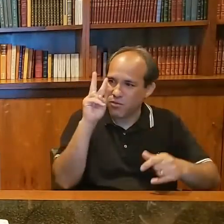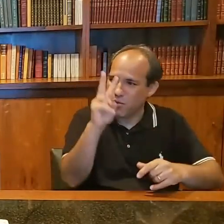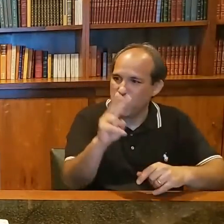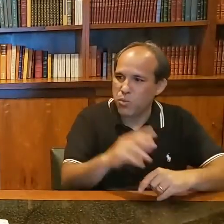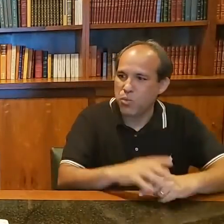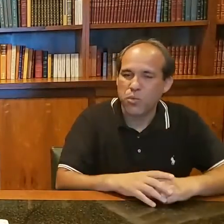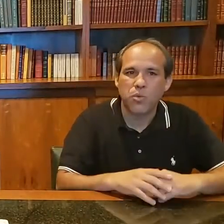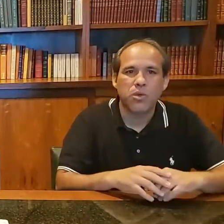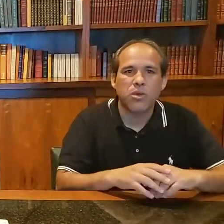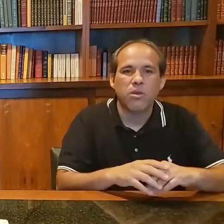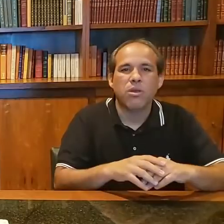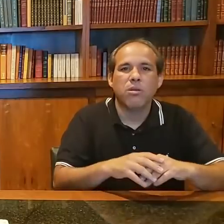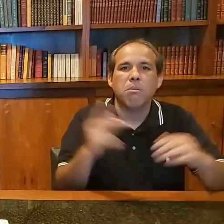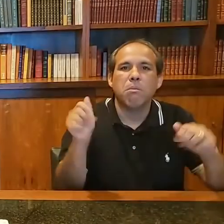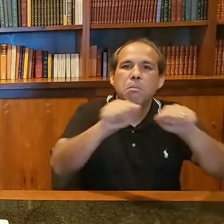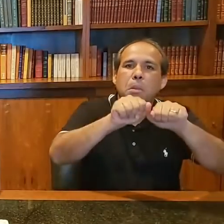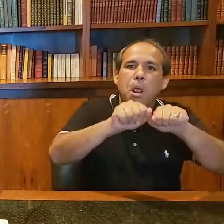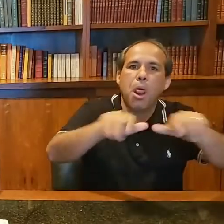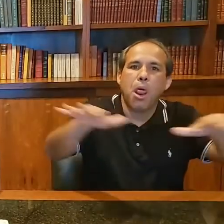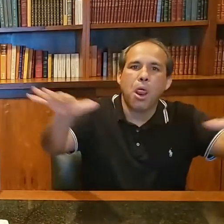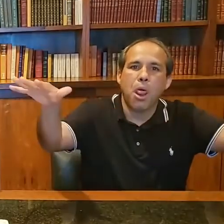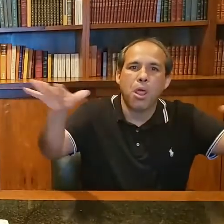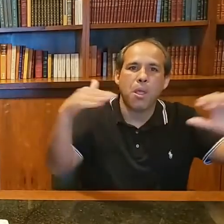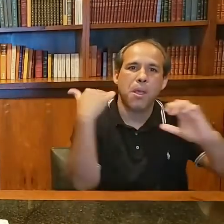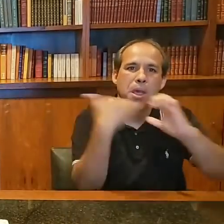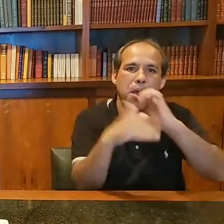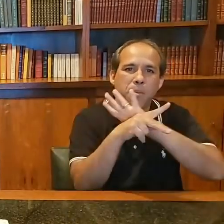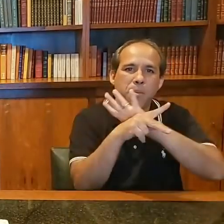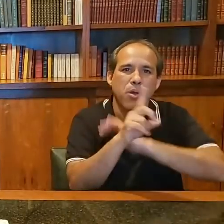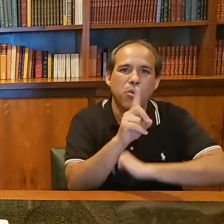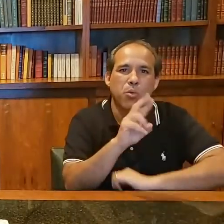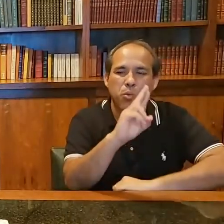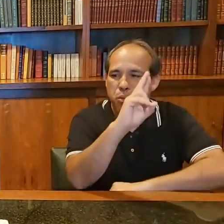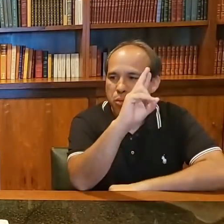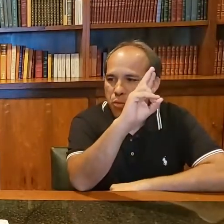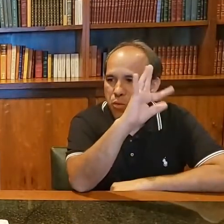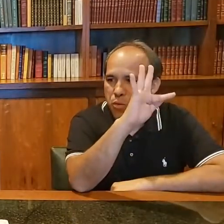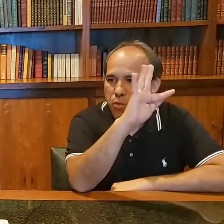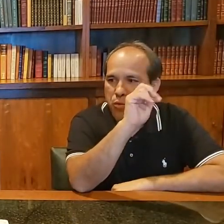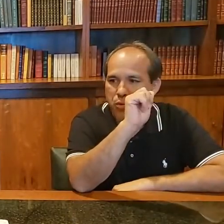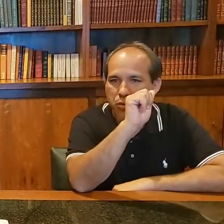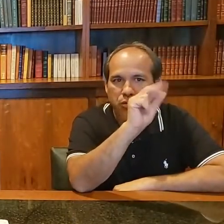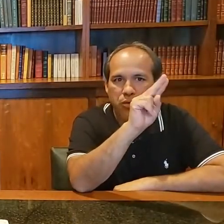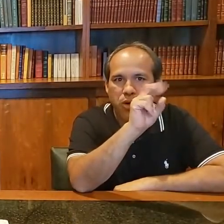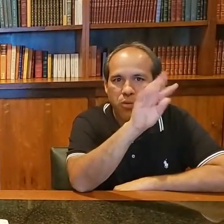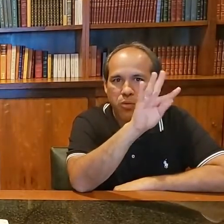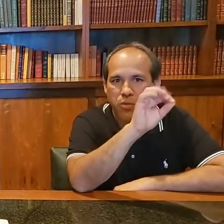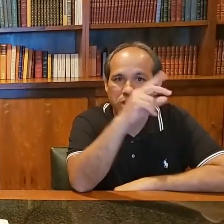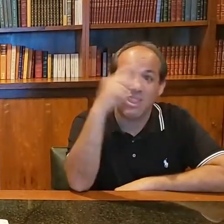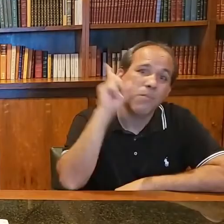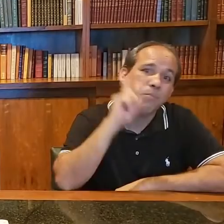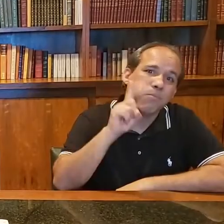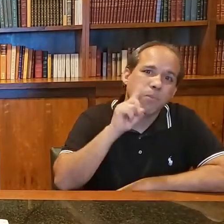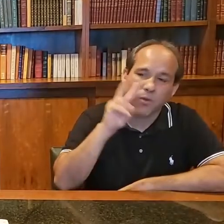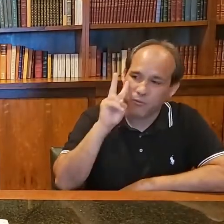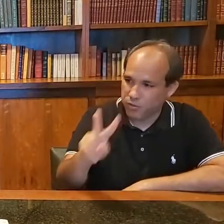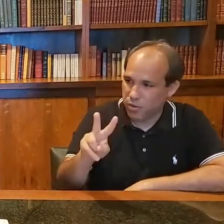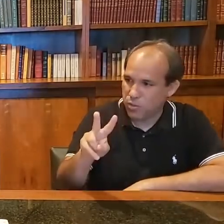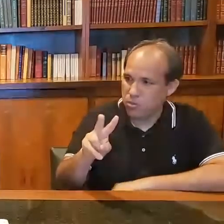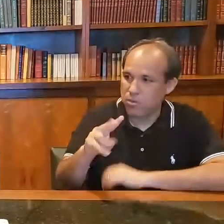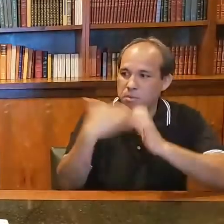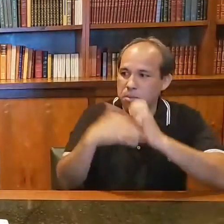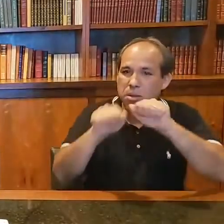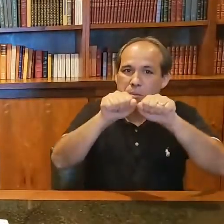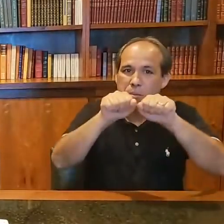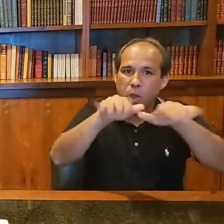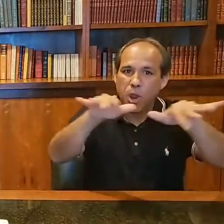dos e-mails do doutor Fauci, lá dos Estados Unidos? Vocês estão vendo os vazamentos aí,